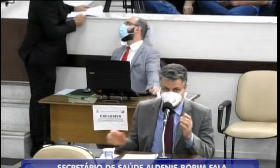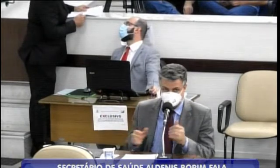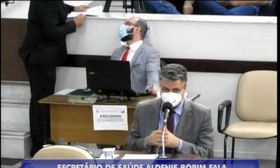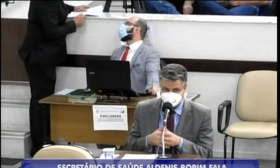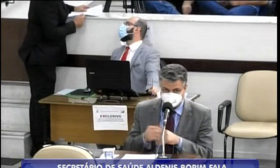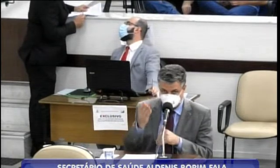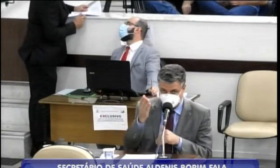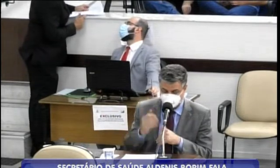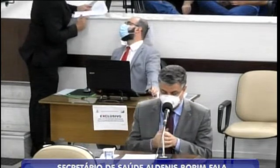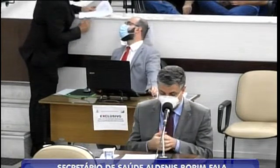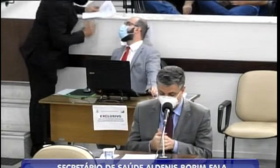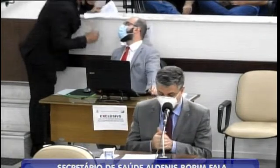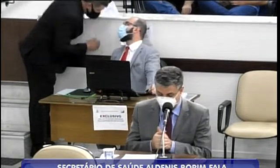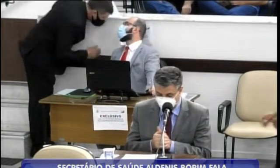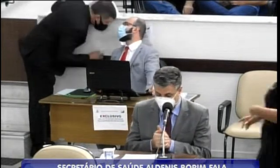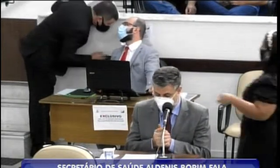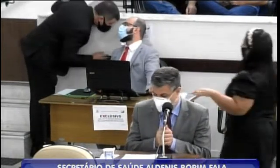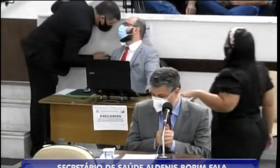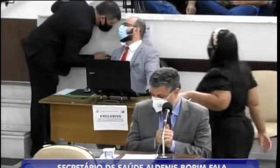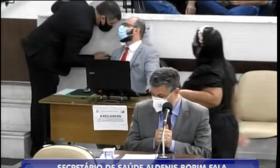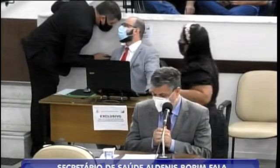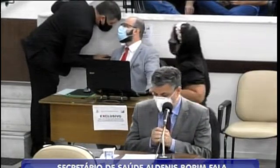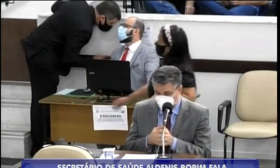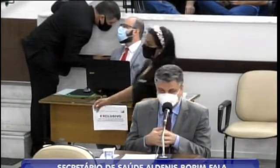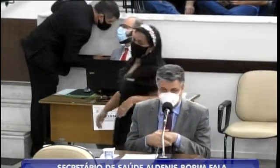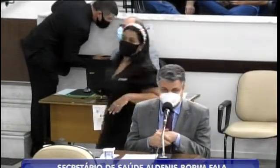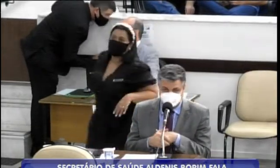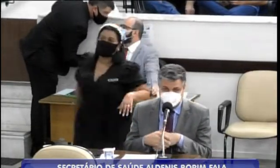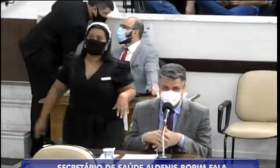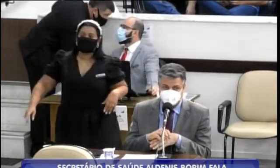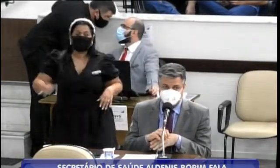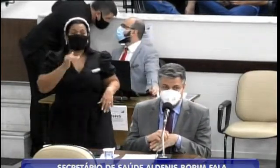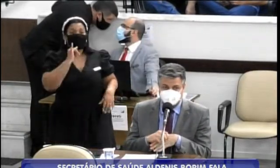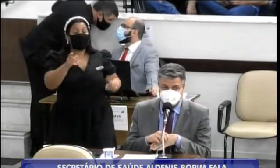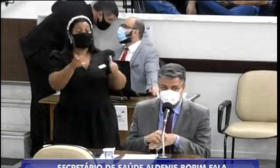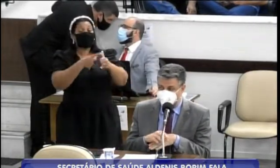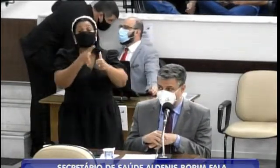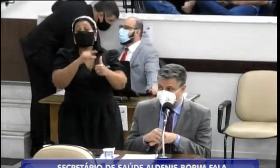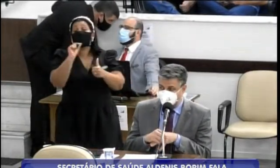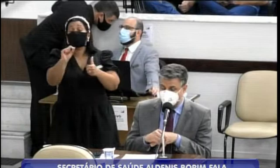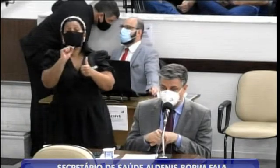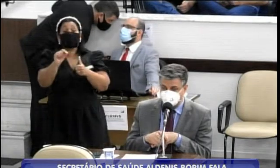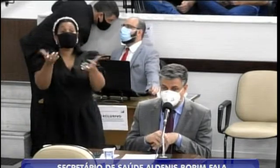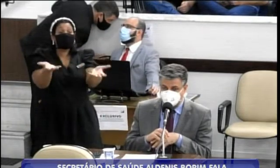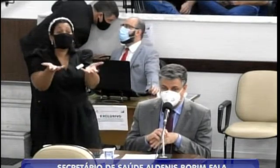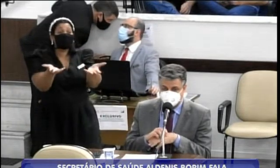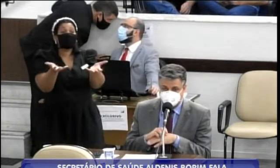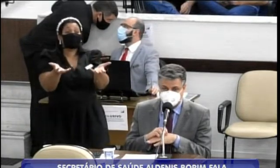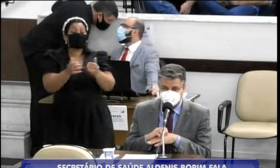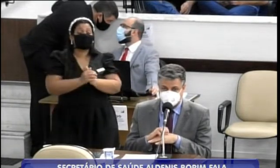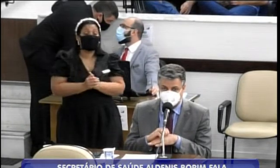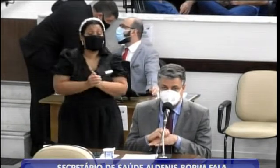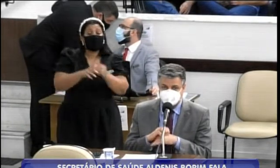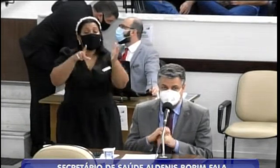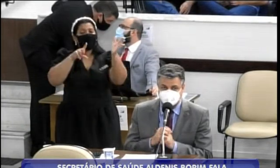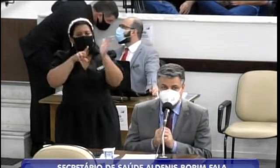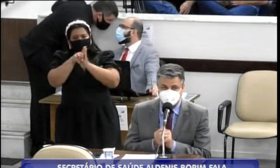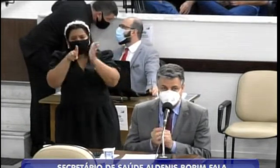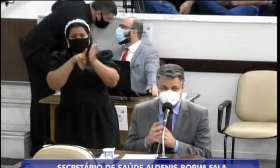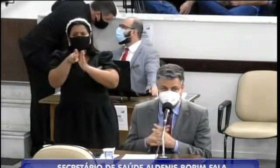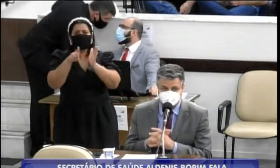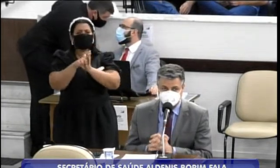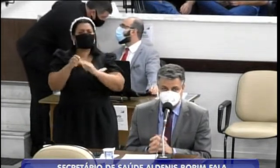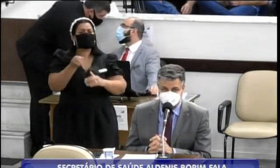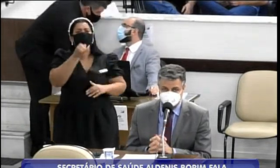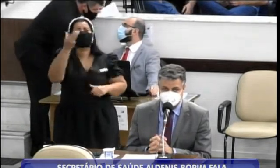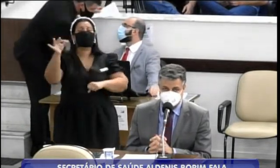secretário Aldenis, aproveito para cumprimentá-lo. Boa. Acabou falando. Primeiro, eu queria fazer uma pergunta. Quantos casos de